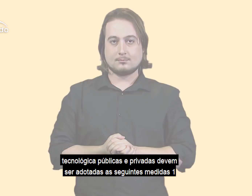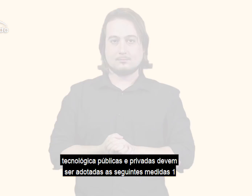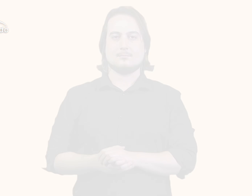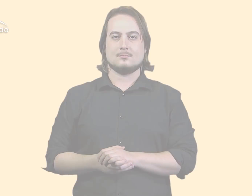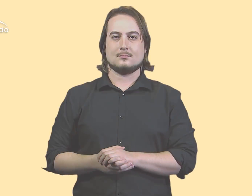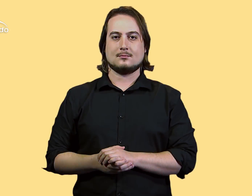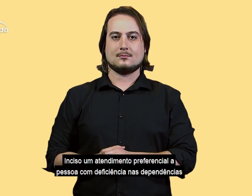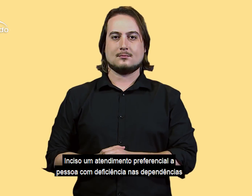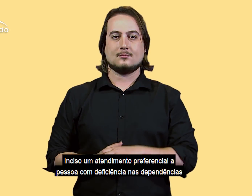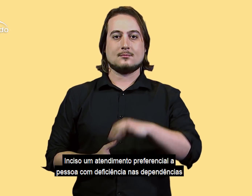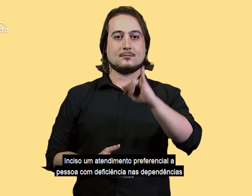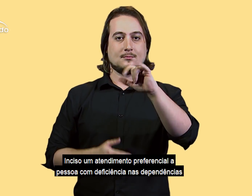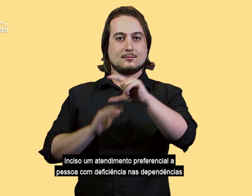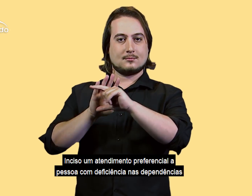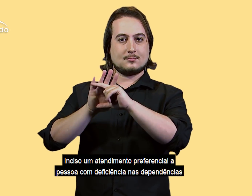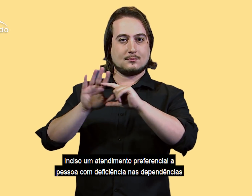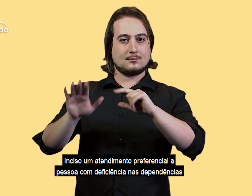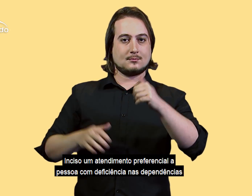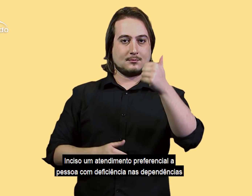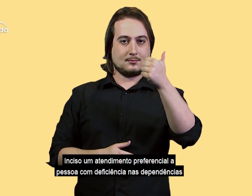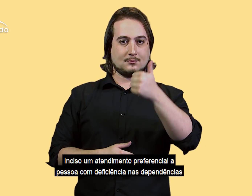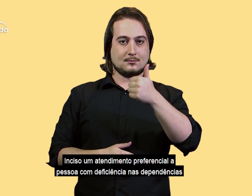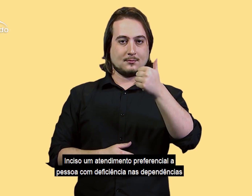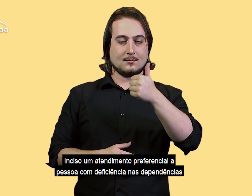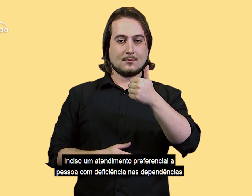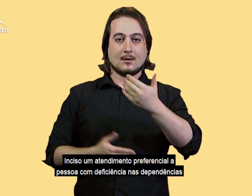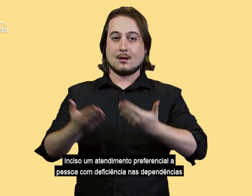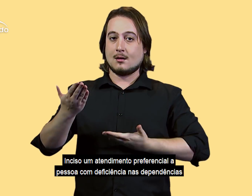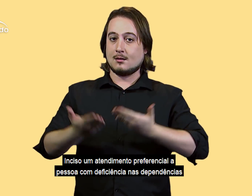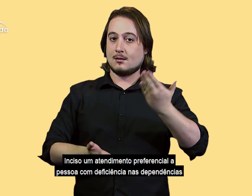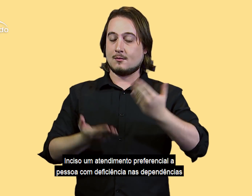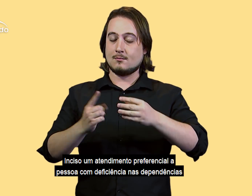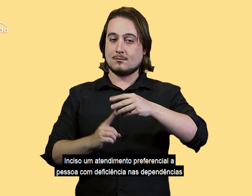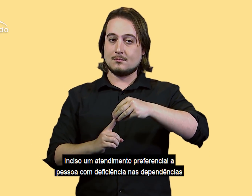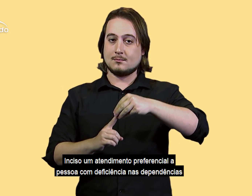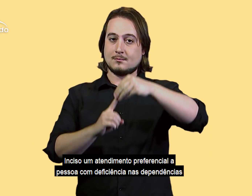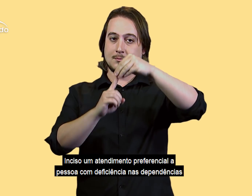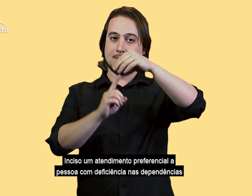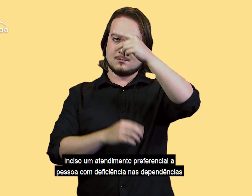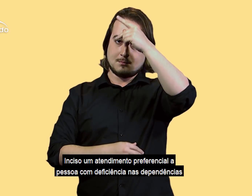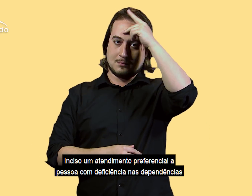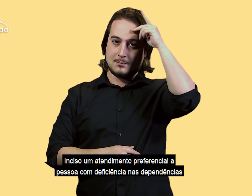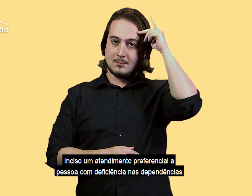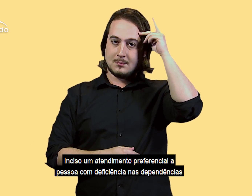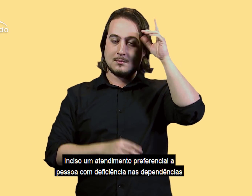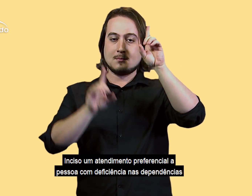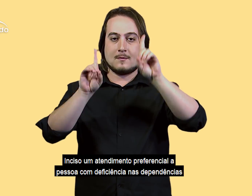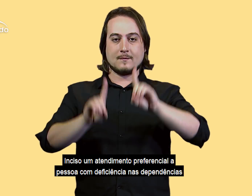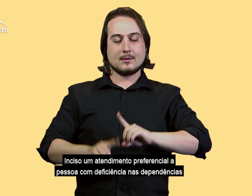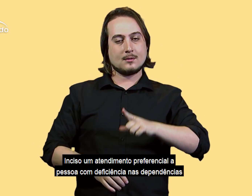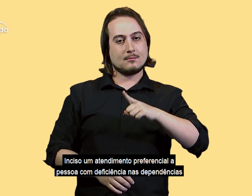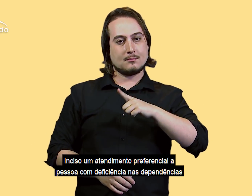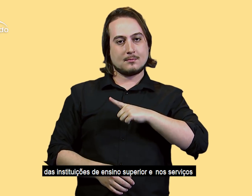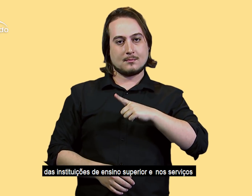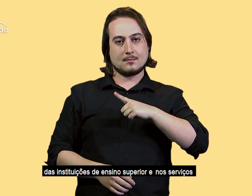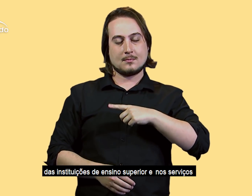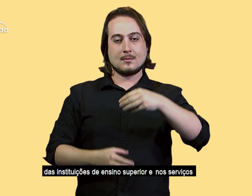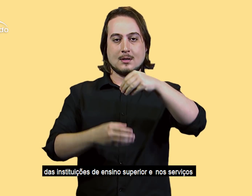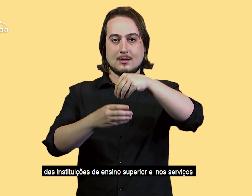o inciso um atendimento preferencial a pessoa com deficiência nas dependências das instituições